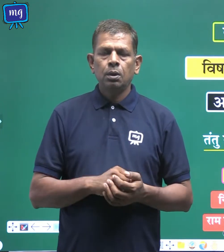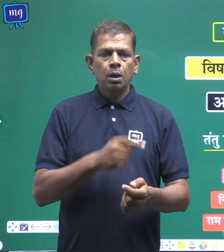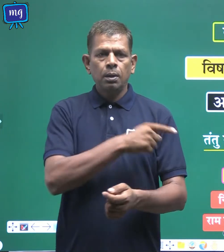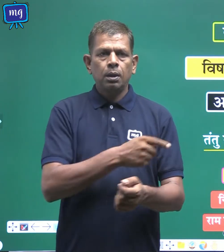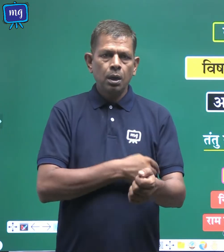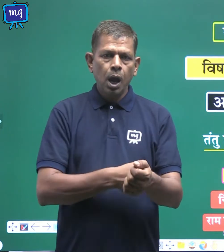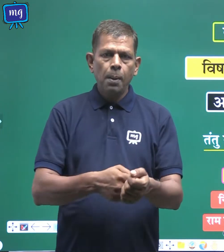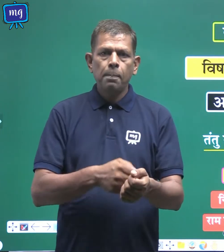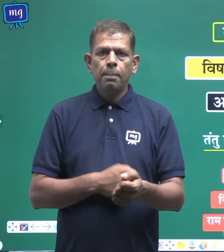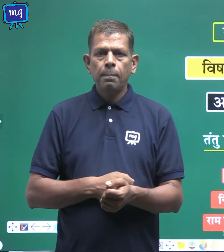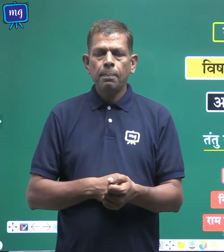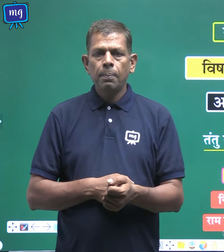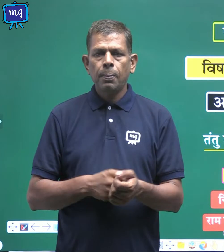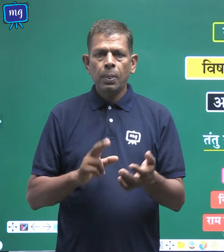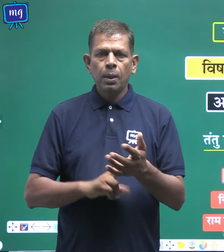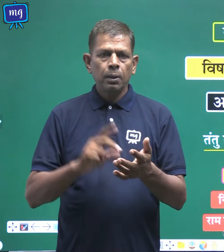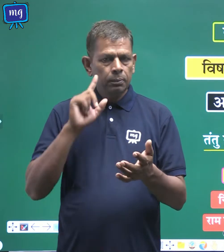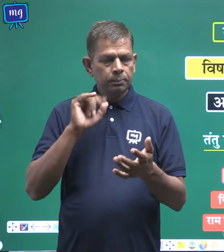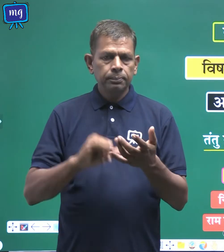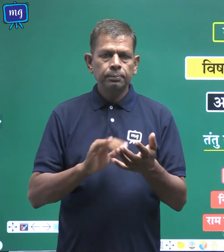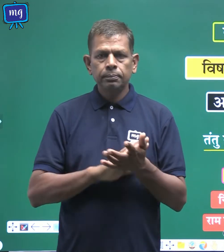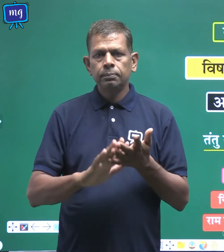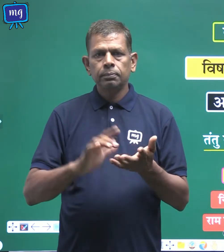मेरा नाम निशी अरोड़ा है